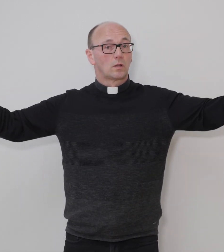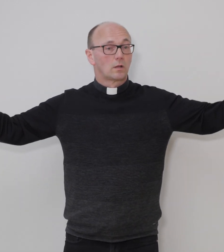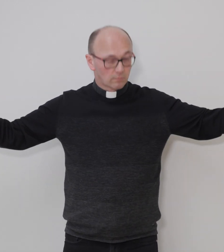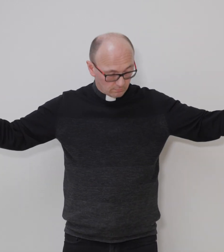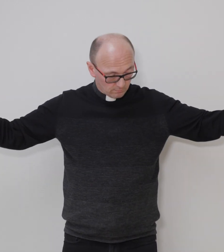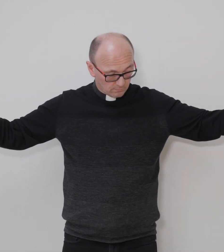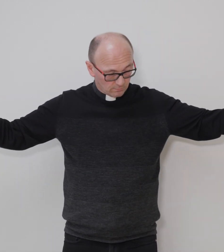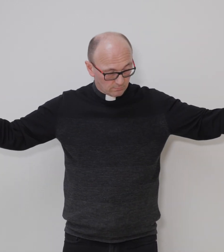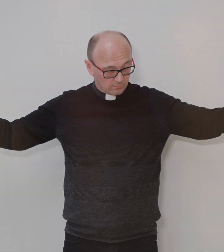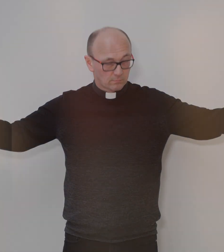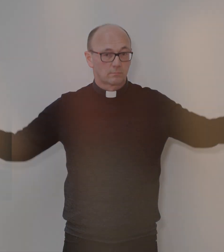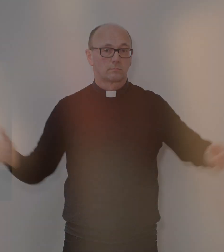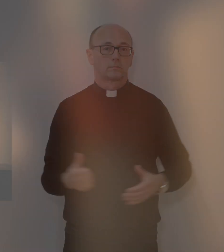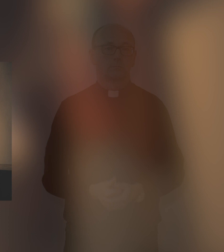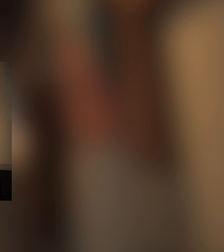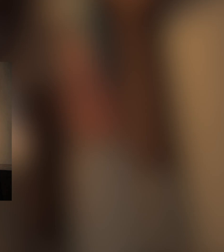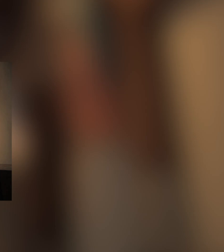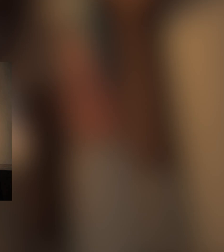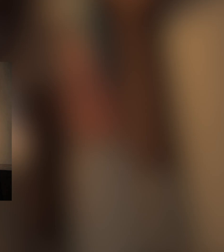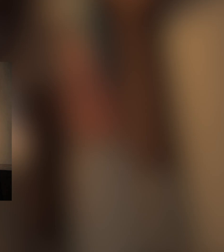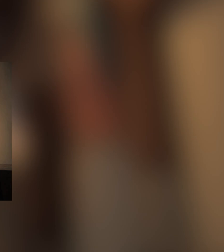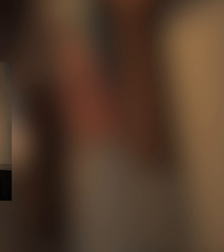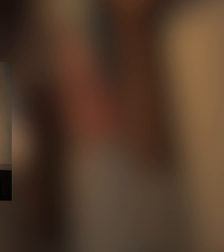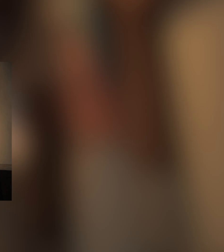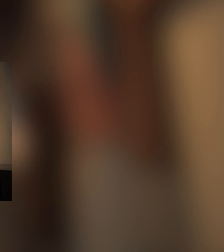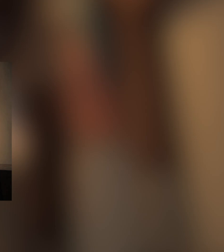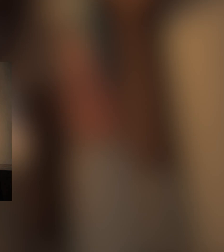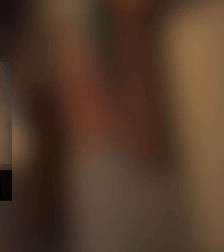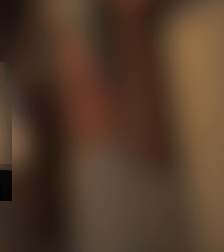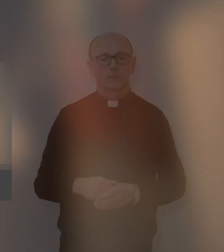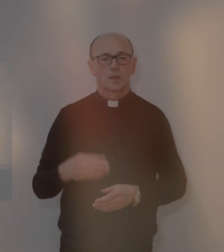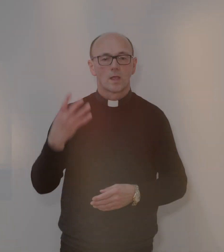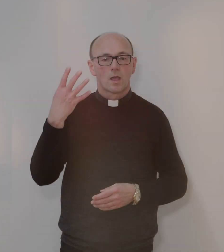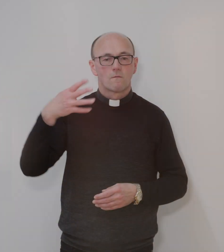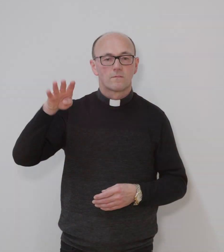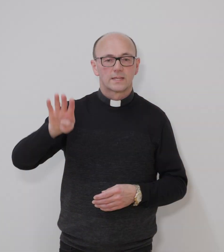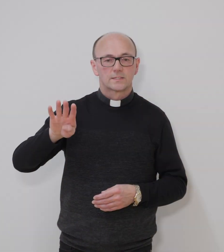14. Station. Der Leichnam Jesu wird in das Grab gelegt.